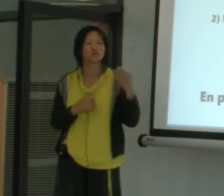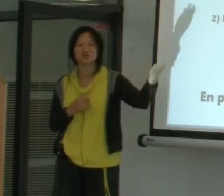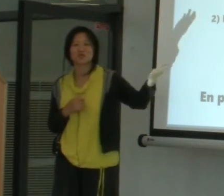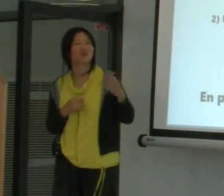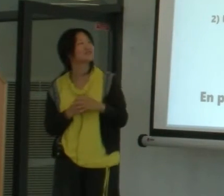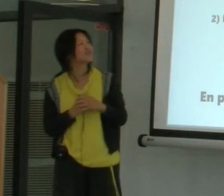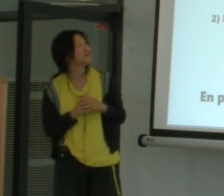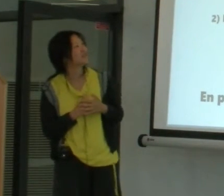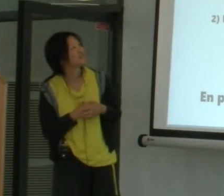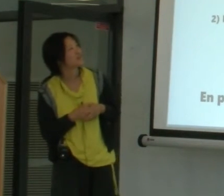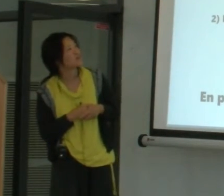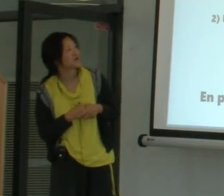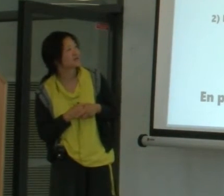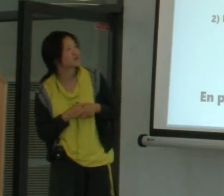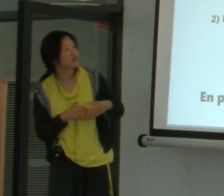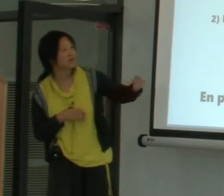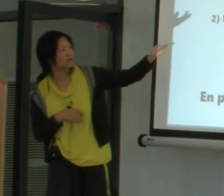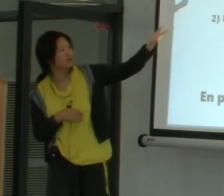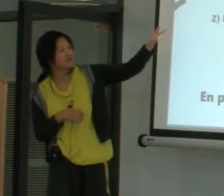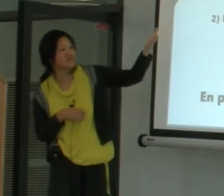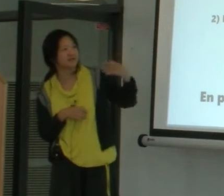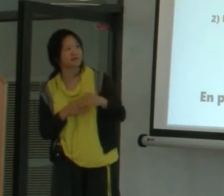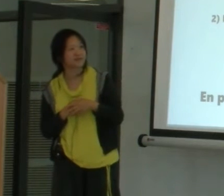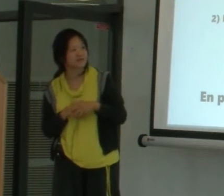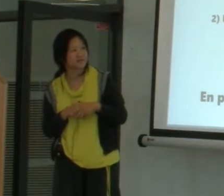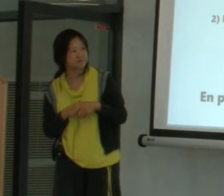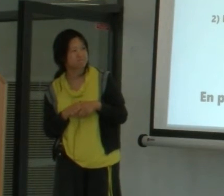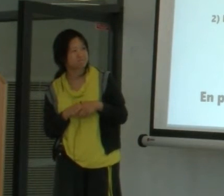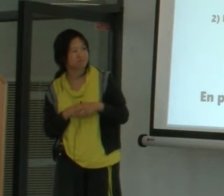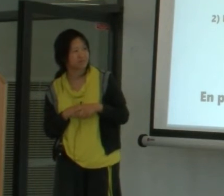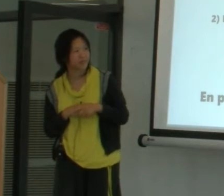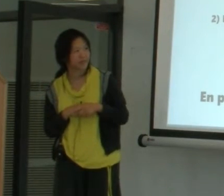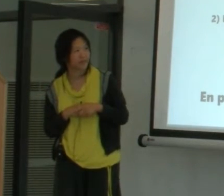dont nous faisons partie, et participer en designant des signes.